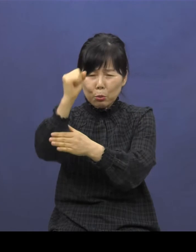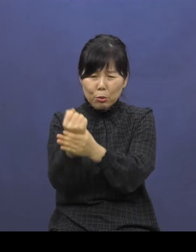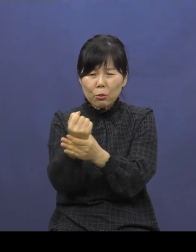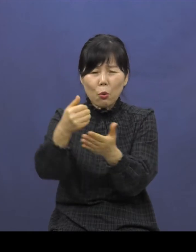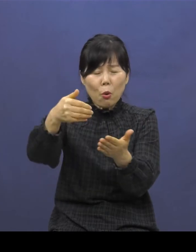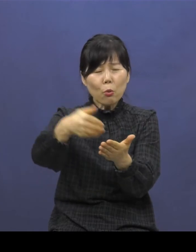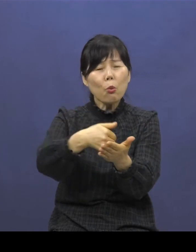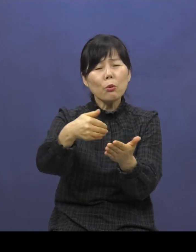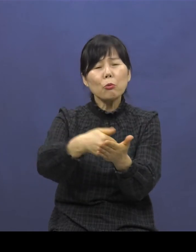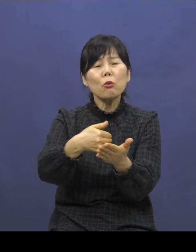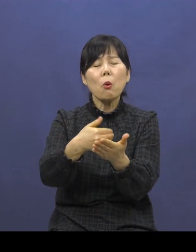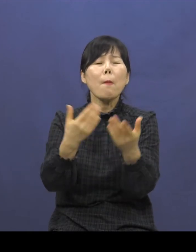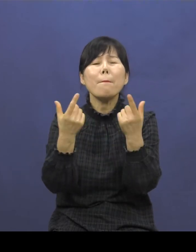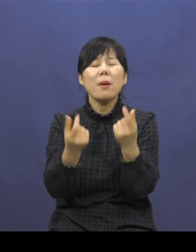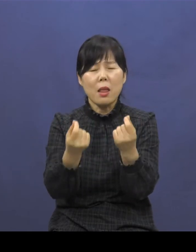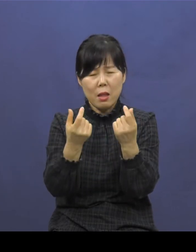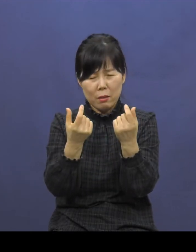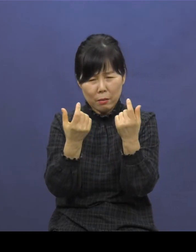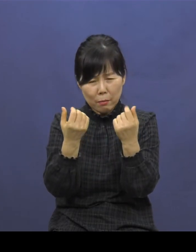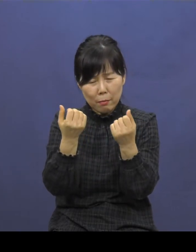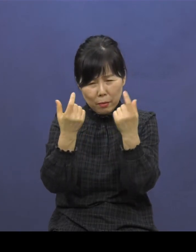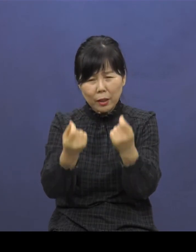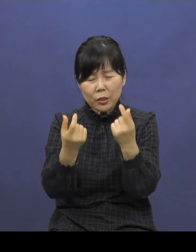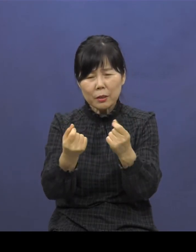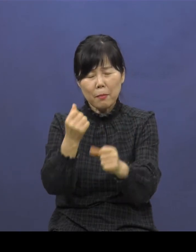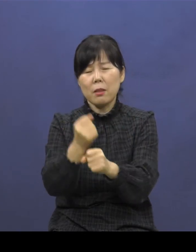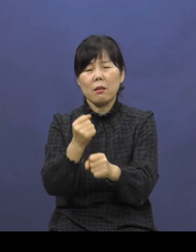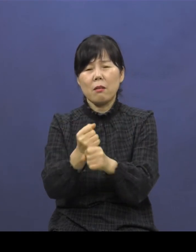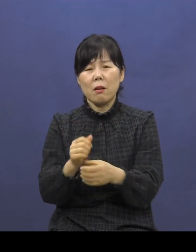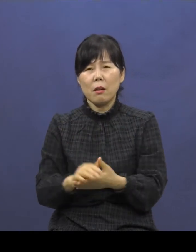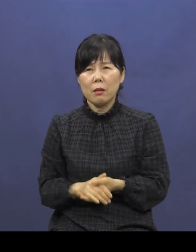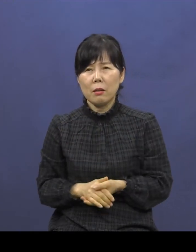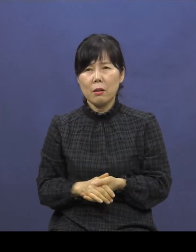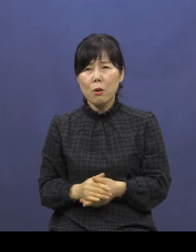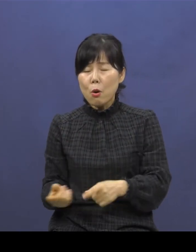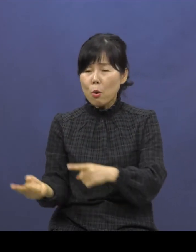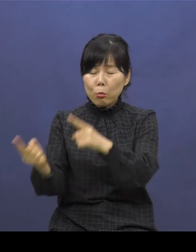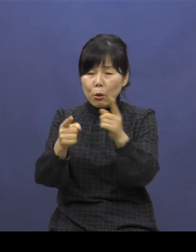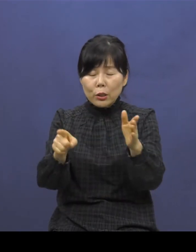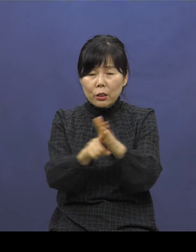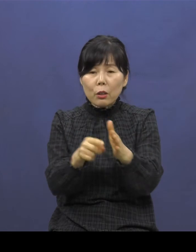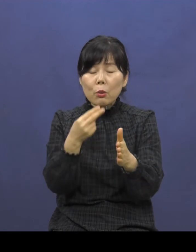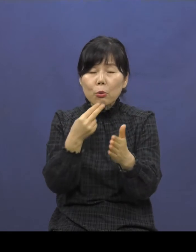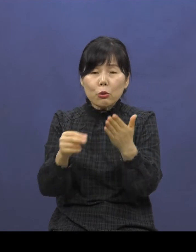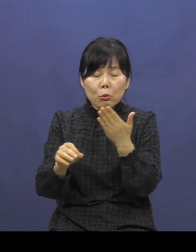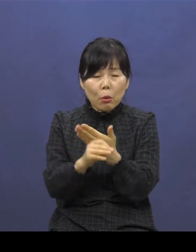여러분, 생각해 보세요. 부활 신앙이 없으면 뭐로 싸울 건데?